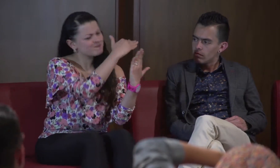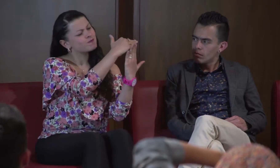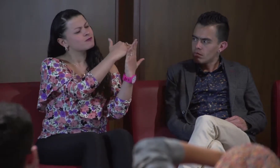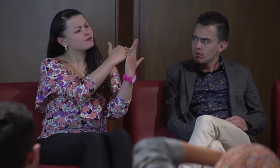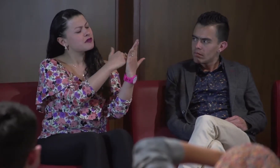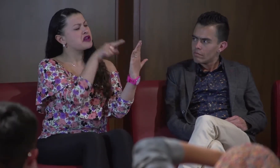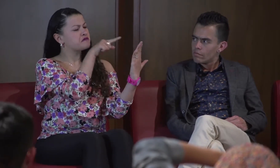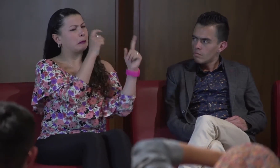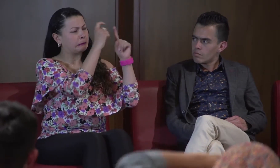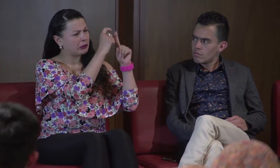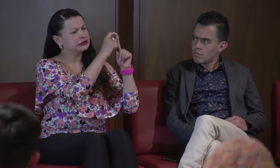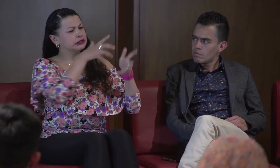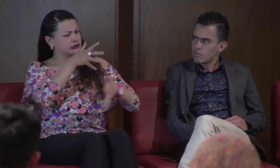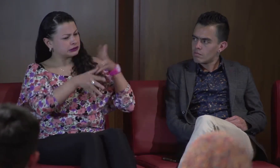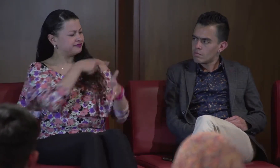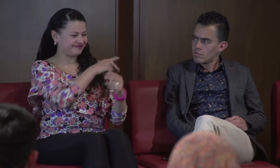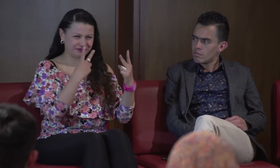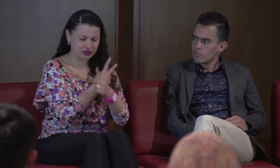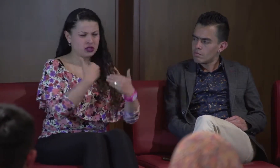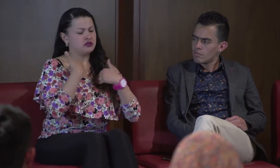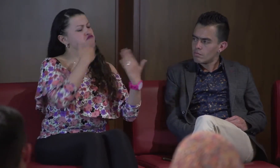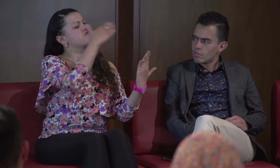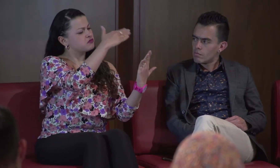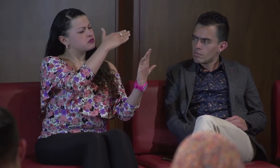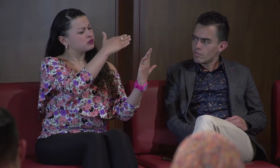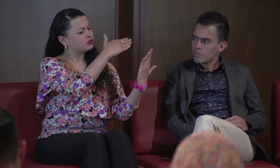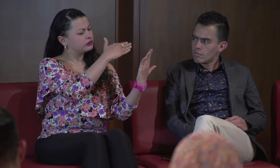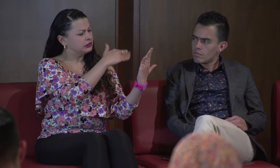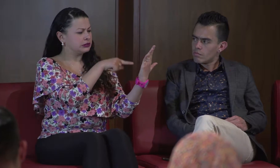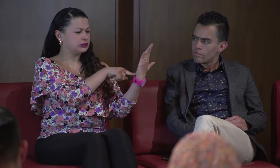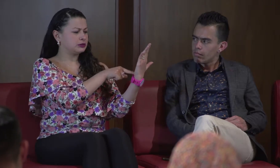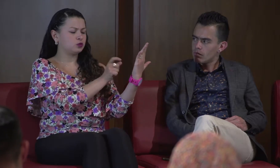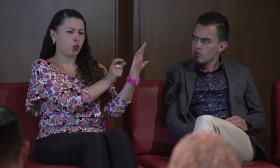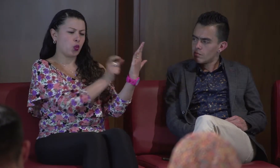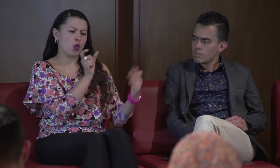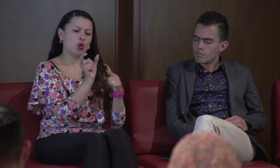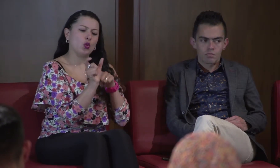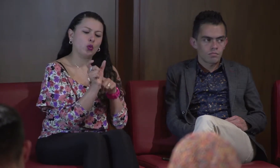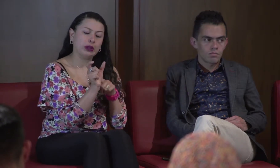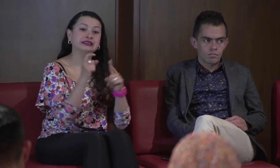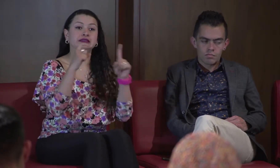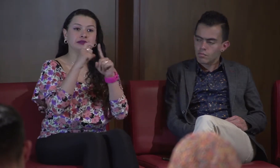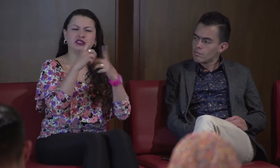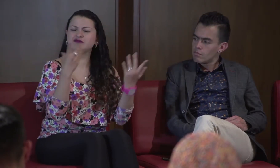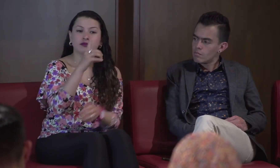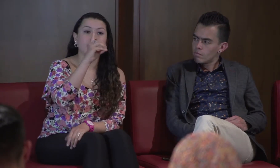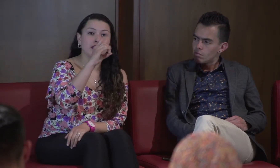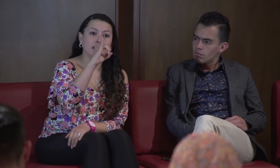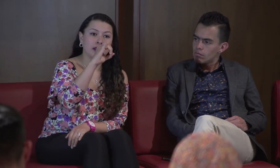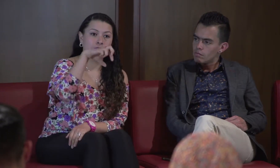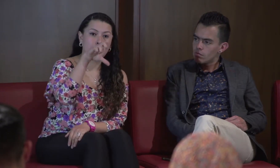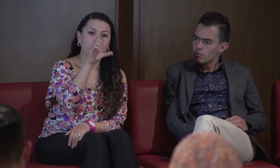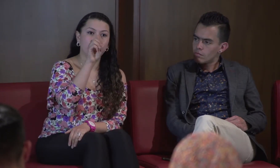pero en este contexto en particular estábamos hablando de una situación y no todas las señas eran aplicables. Estábamos determinando cada una de